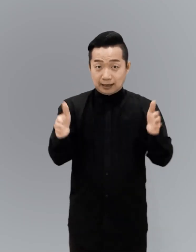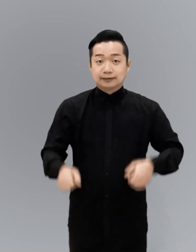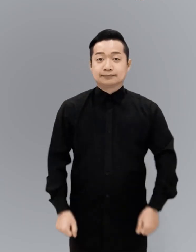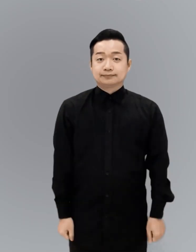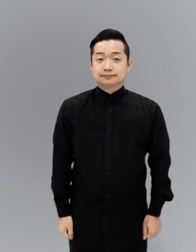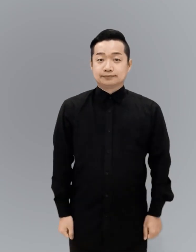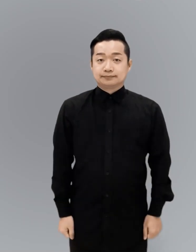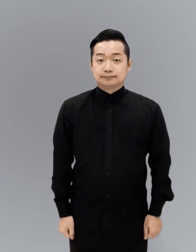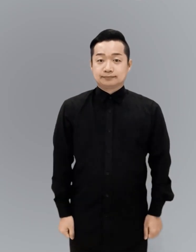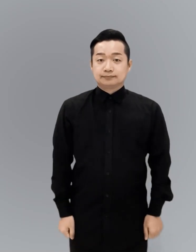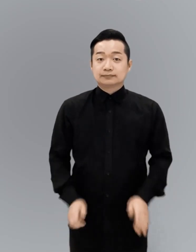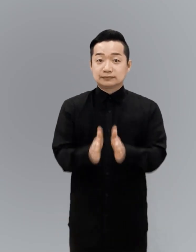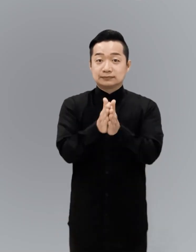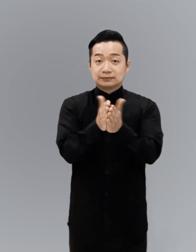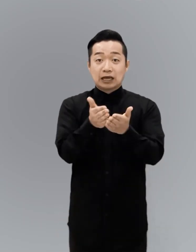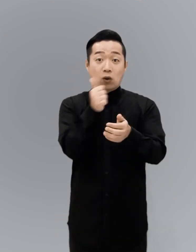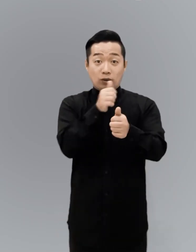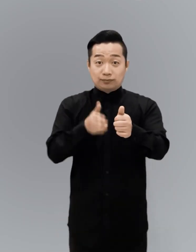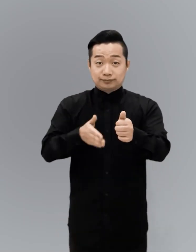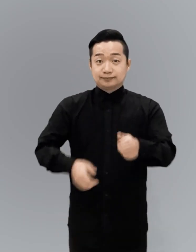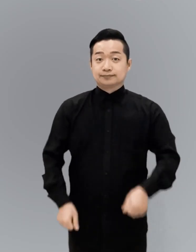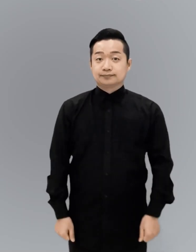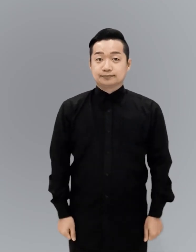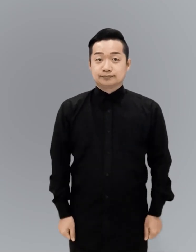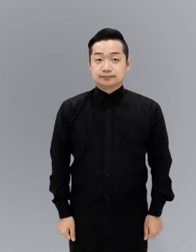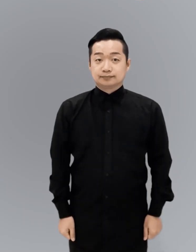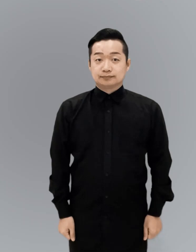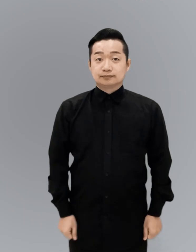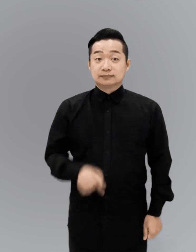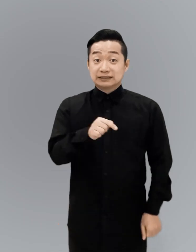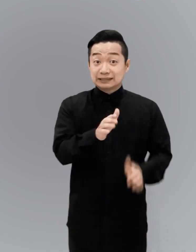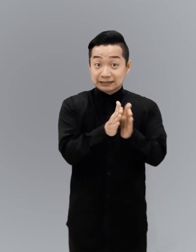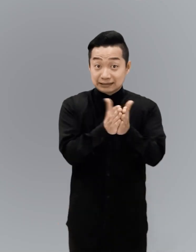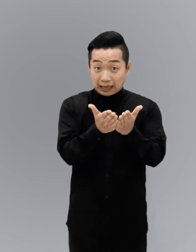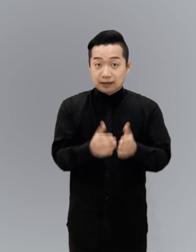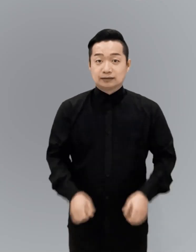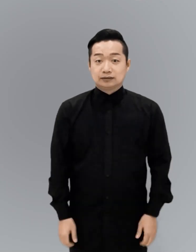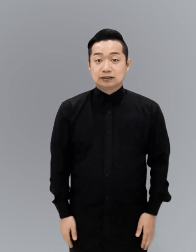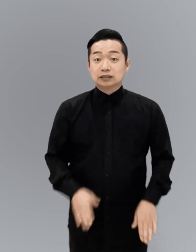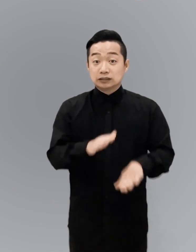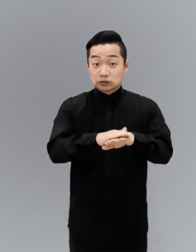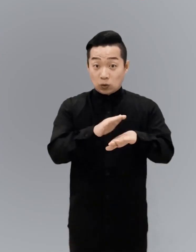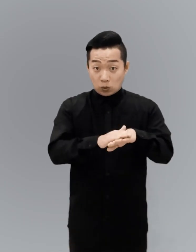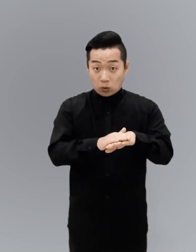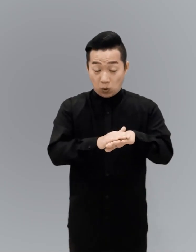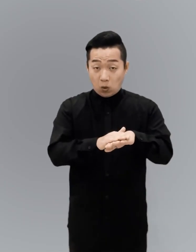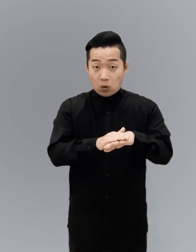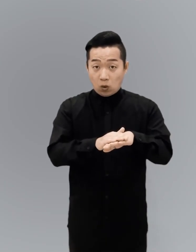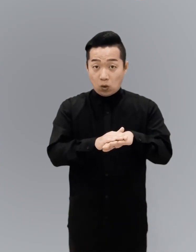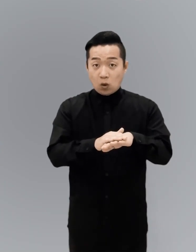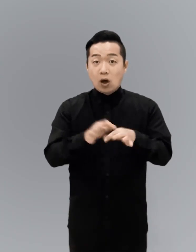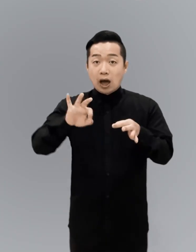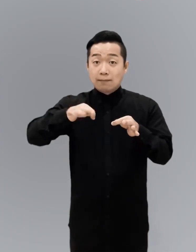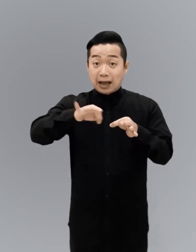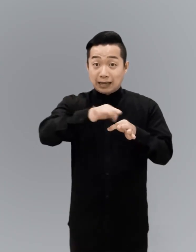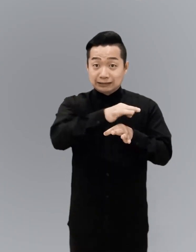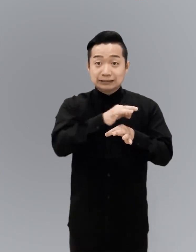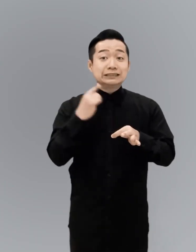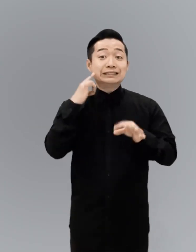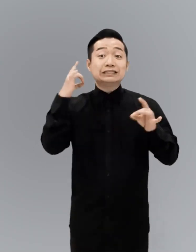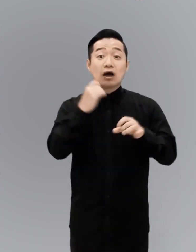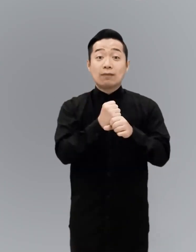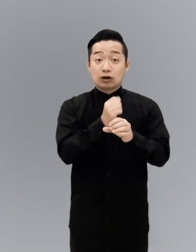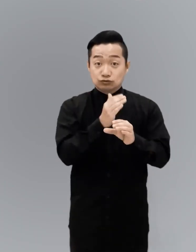되었습니다. 책 소개를 해주세요. 이 책은 손이 바느질을 해서 인형을